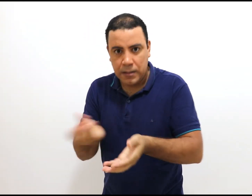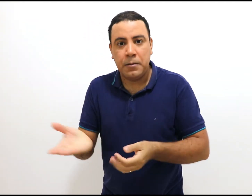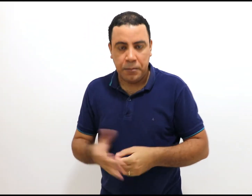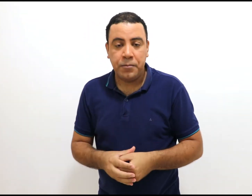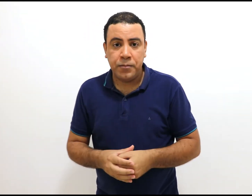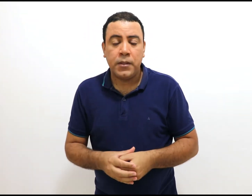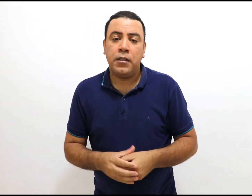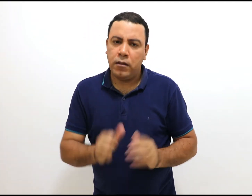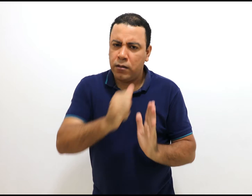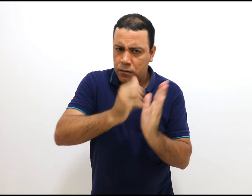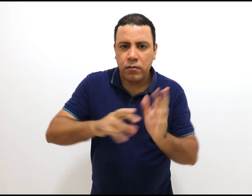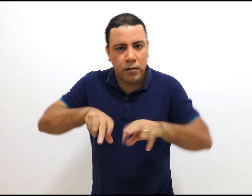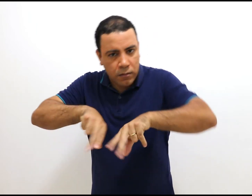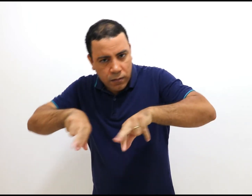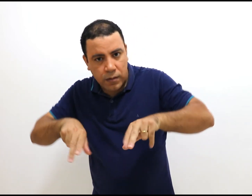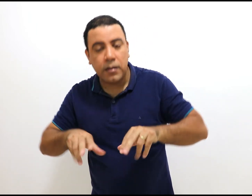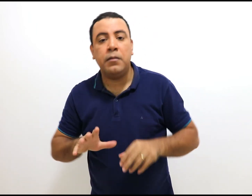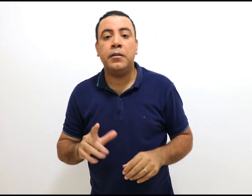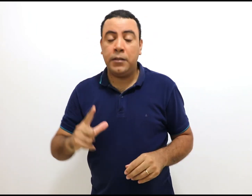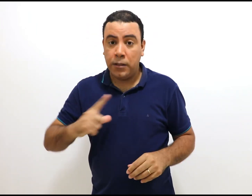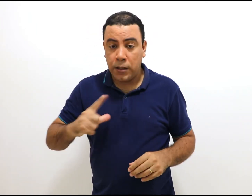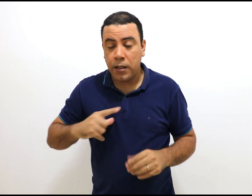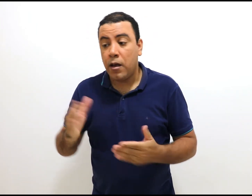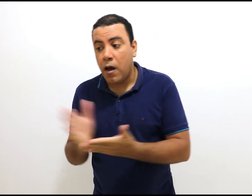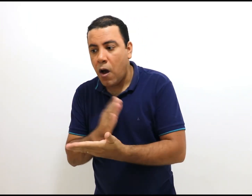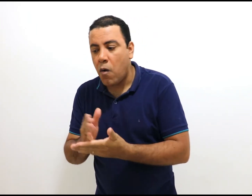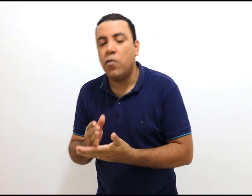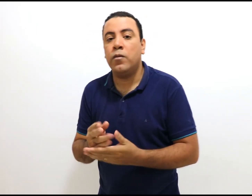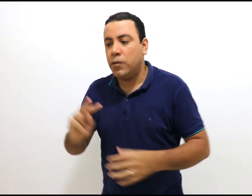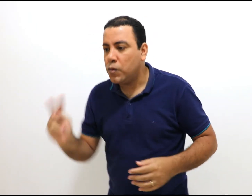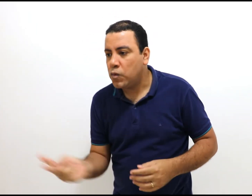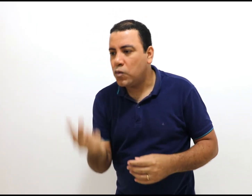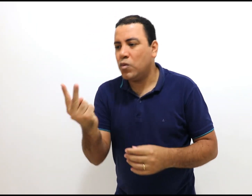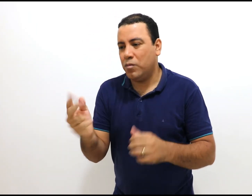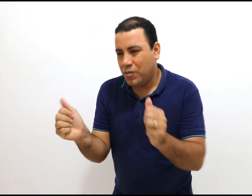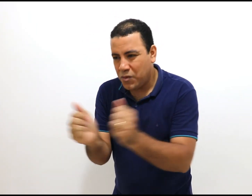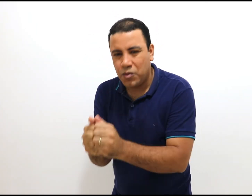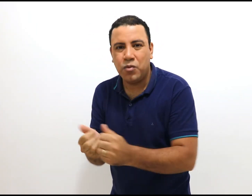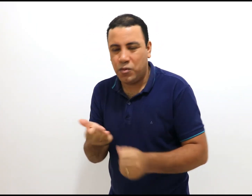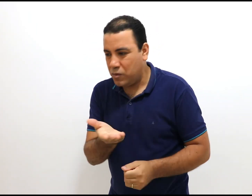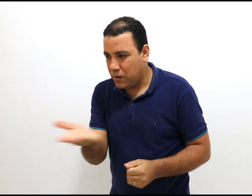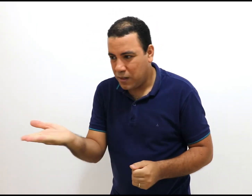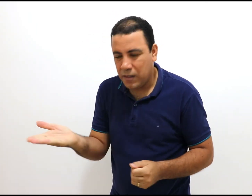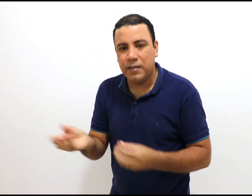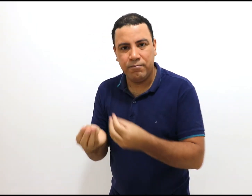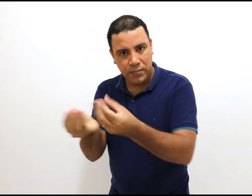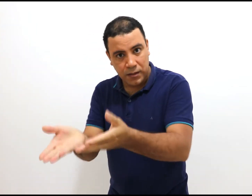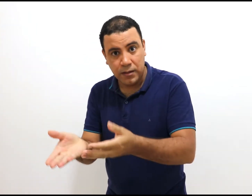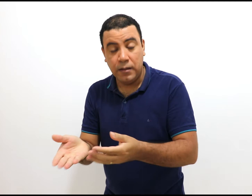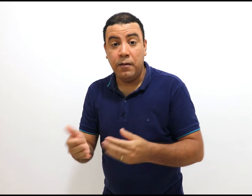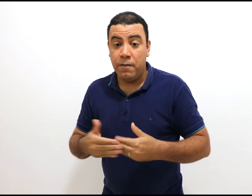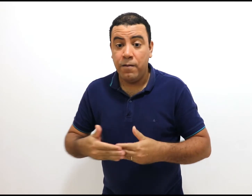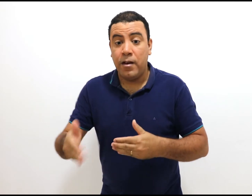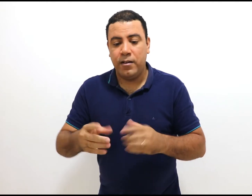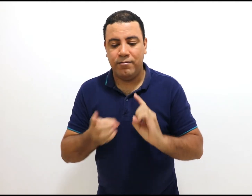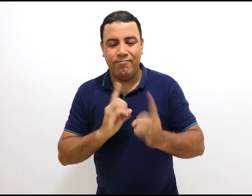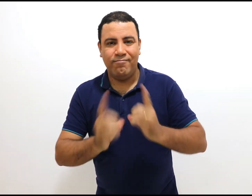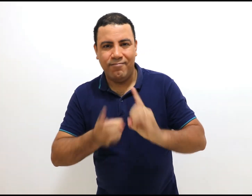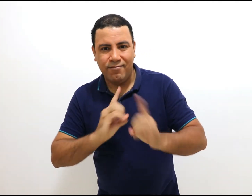Especialmente as atividades em dupla enfatizam os diálogos em Libras, oferecendo como base um roteiro para os